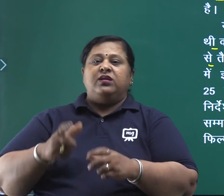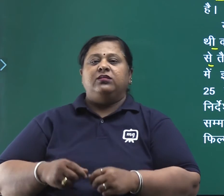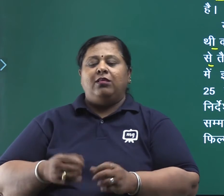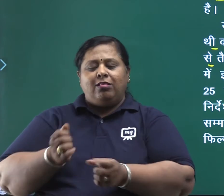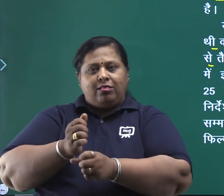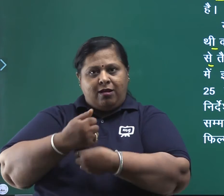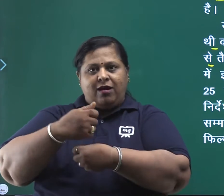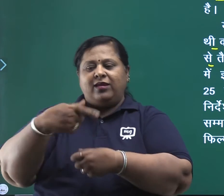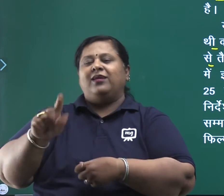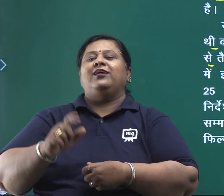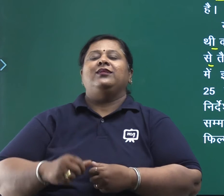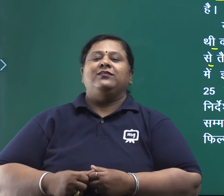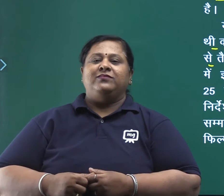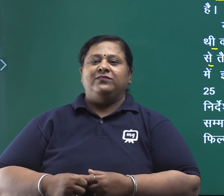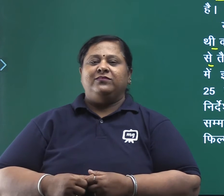तैयार की गई थी।